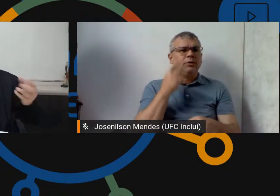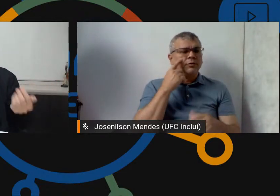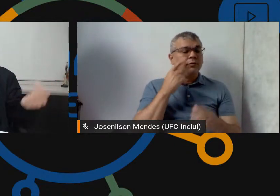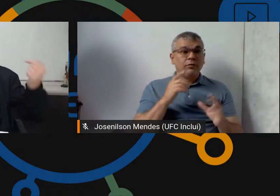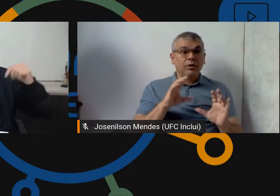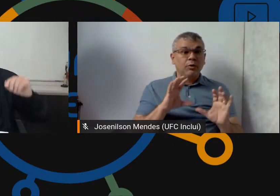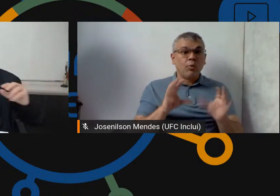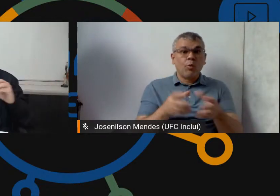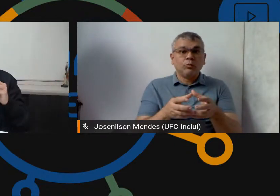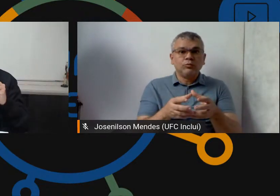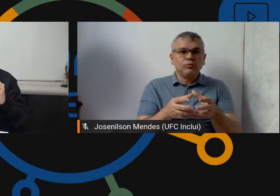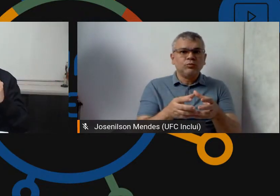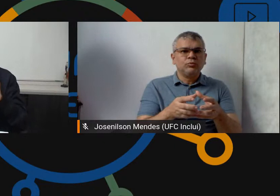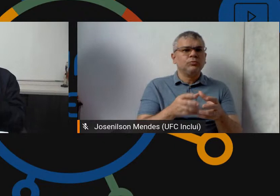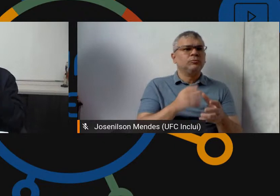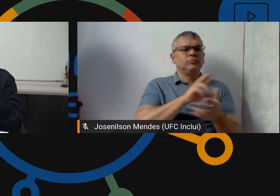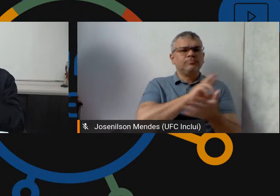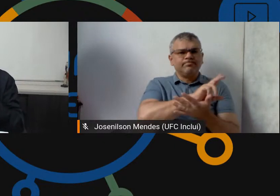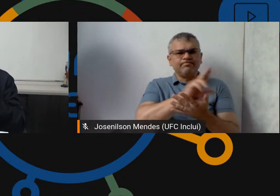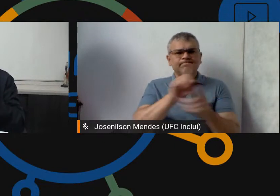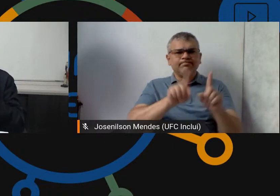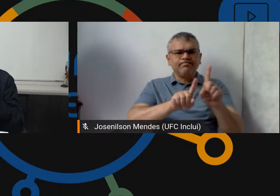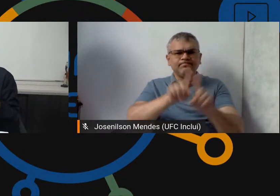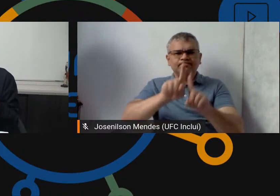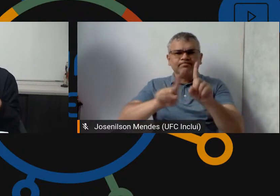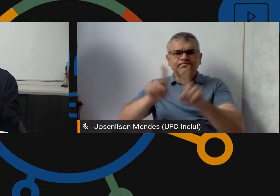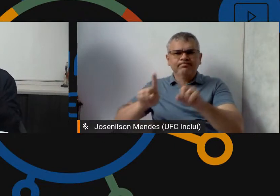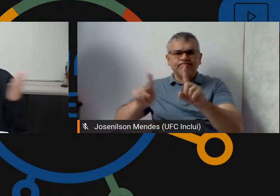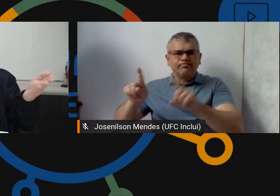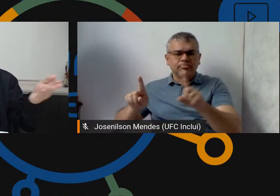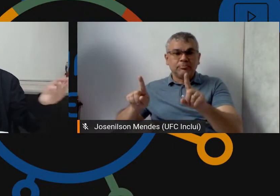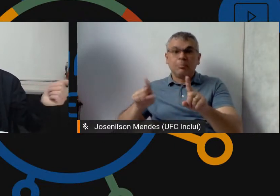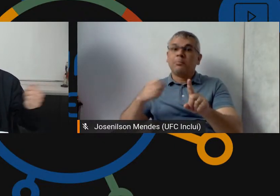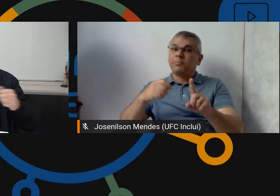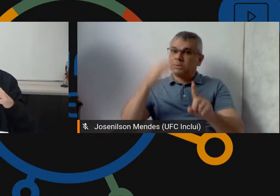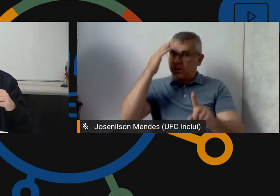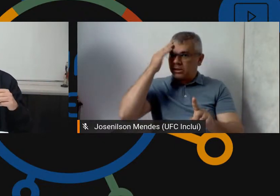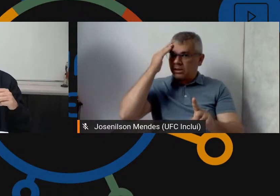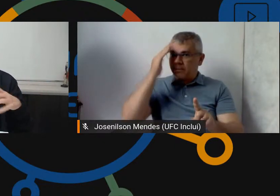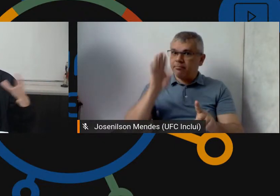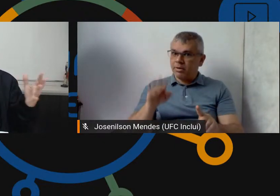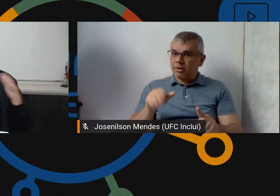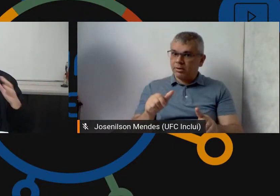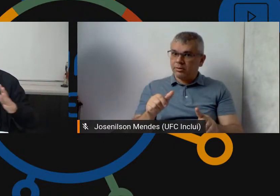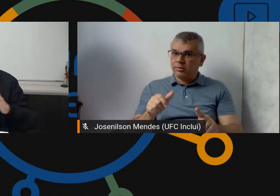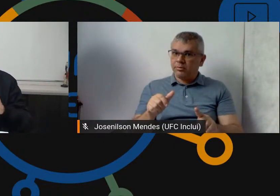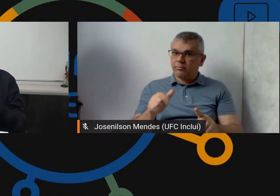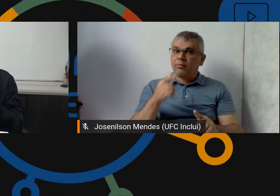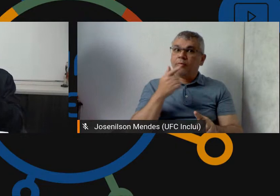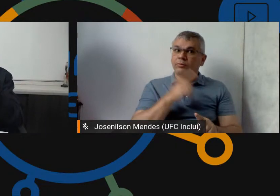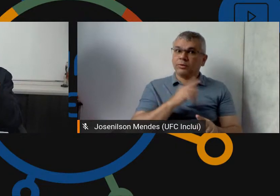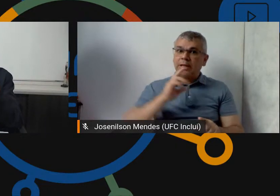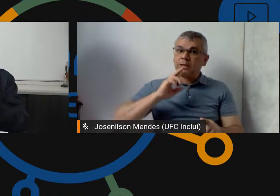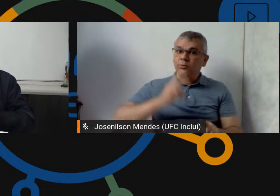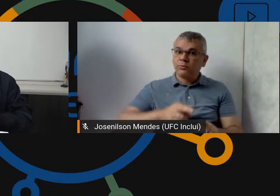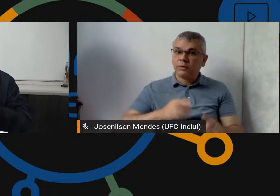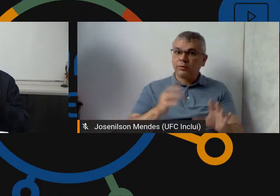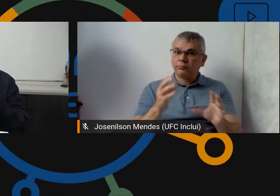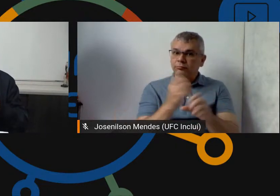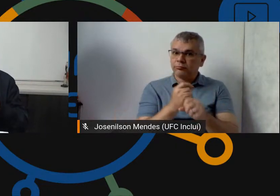de métricas, entenda o que é aquela métrica, senão você não pode usar o resultado, né? E sempre olhe de acordo com a